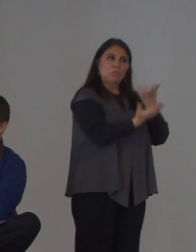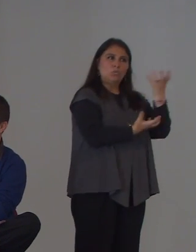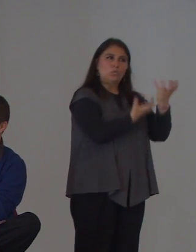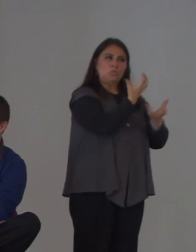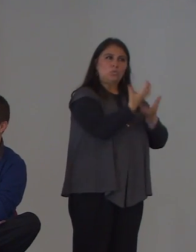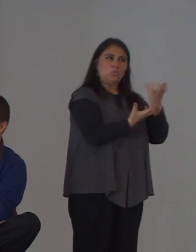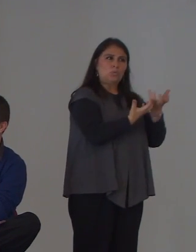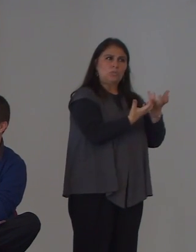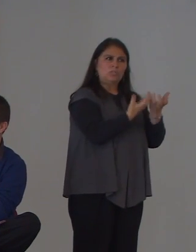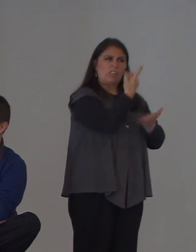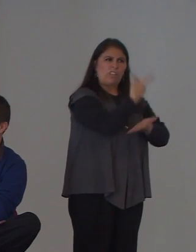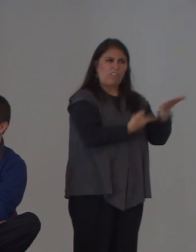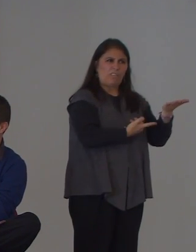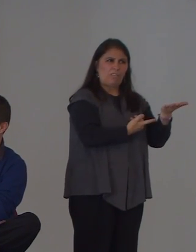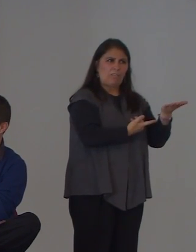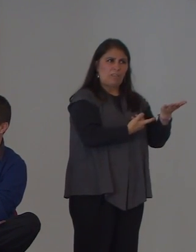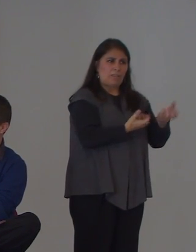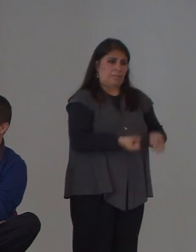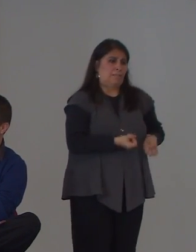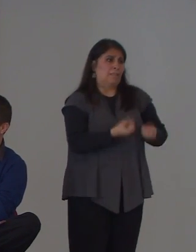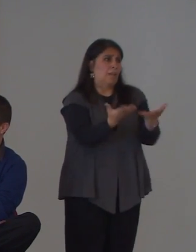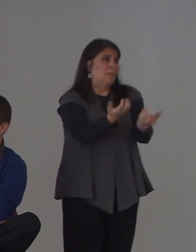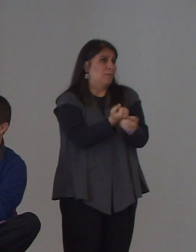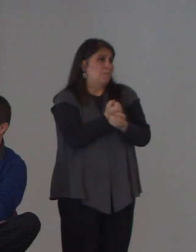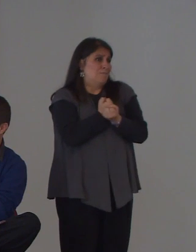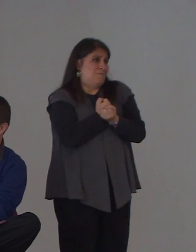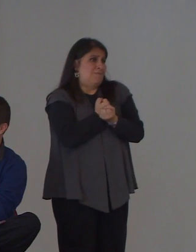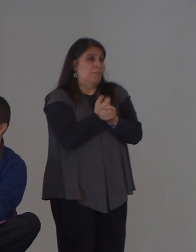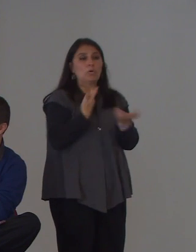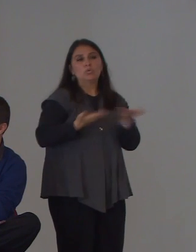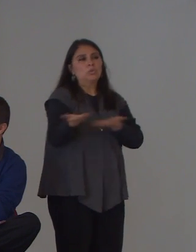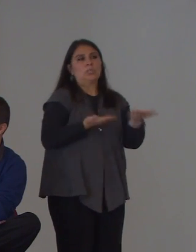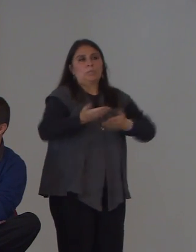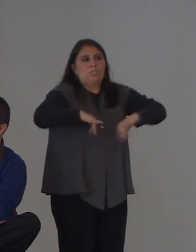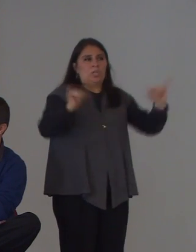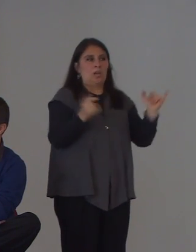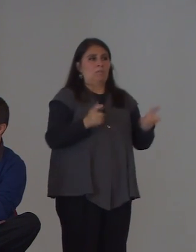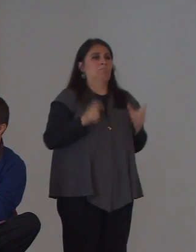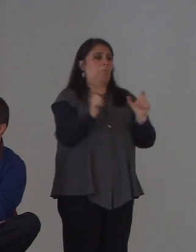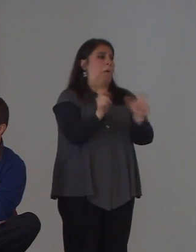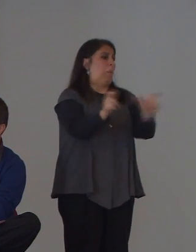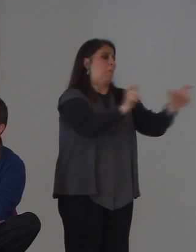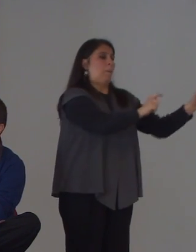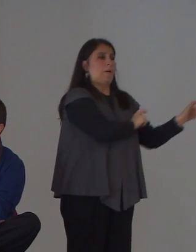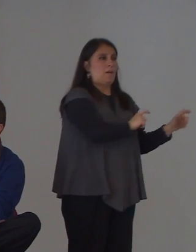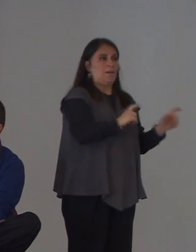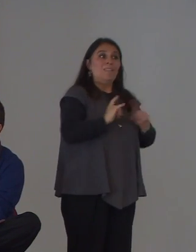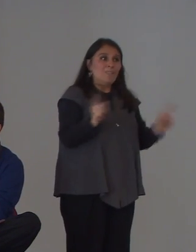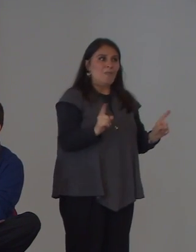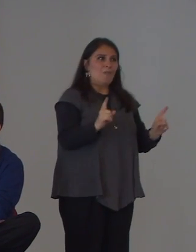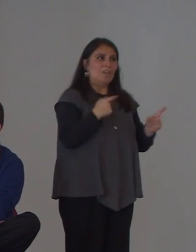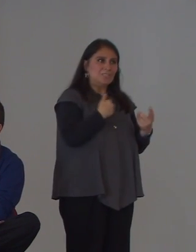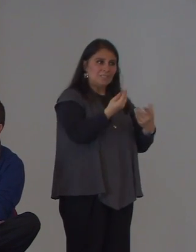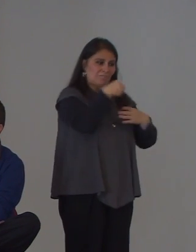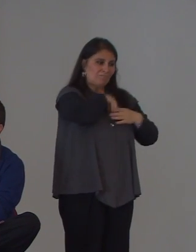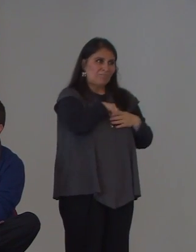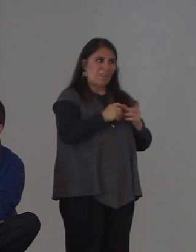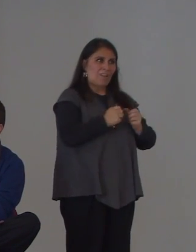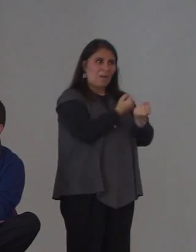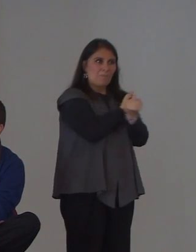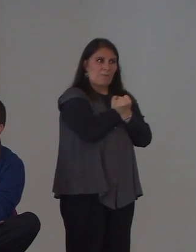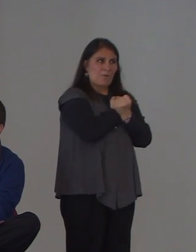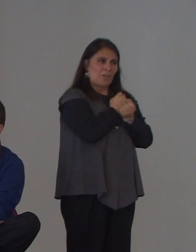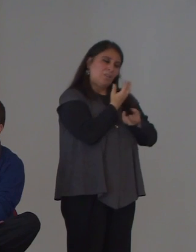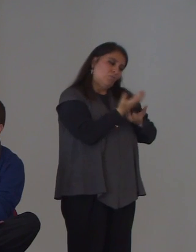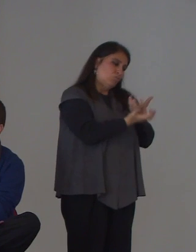No es simplemente proveer, digamos, un servicio como se ha reducido en el país. Entonces, estamos avanzando en ese tema y entonces